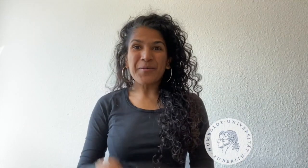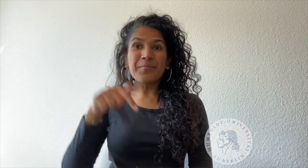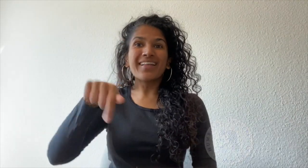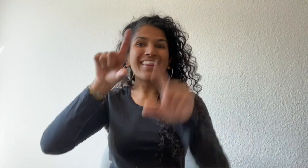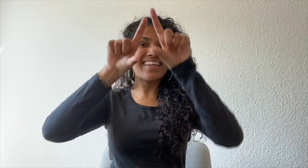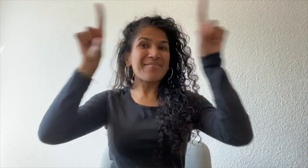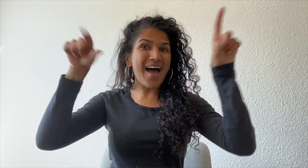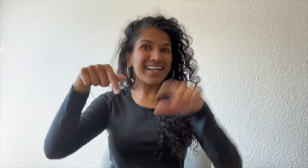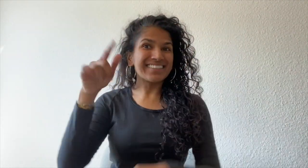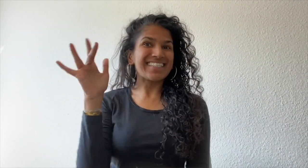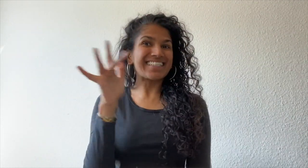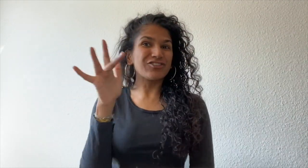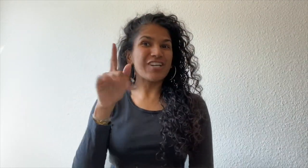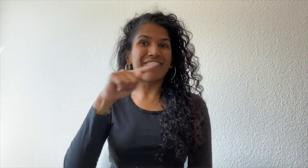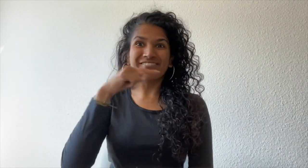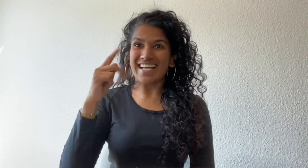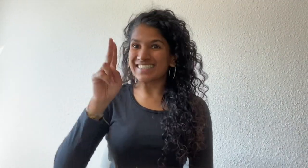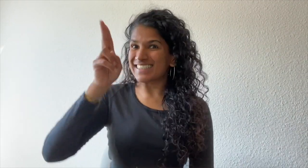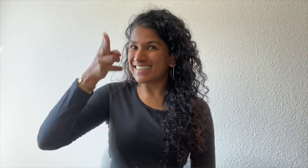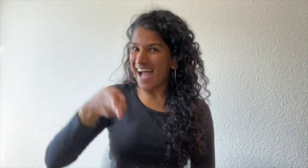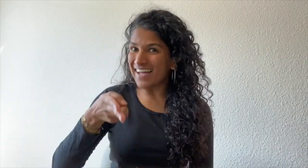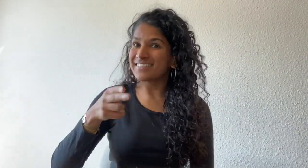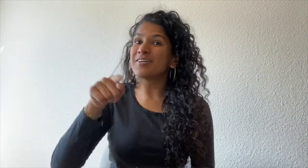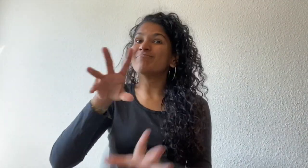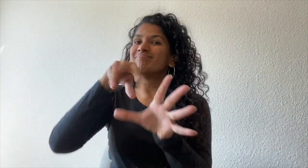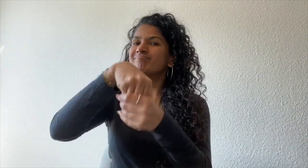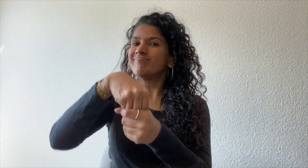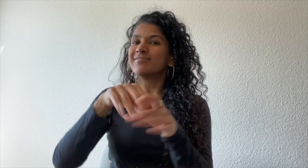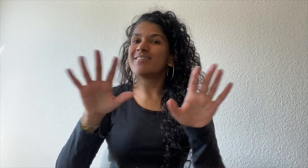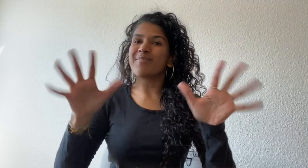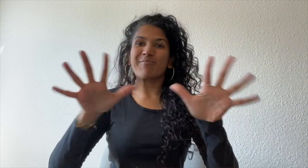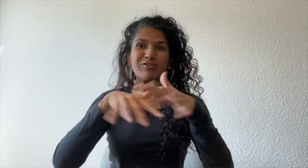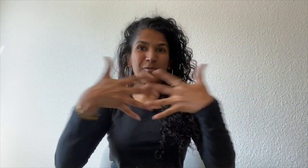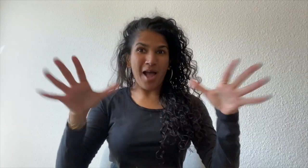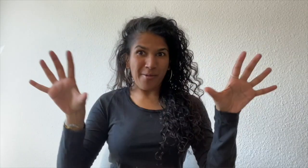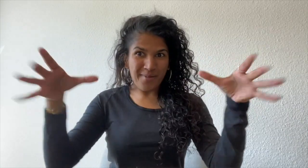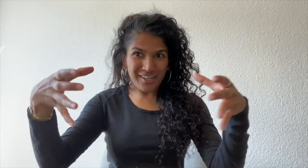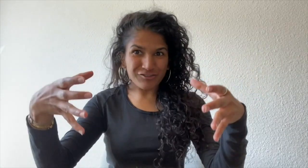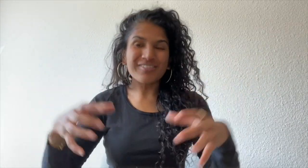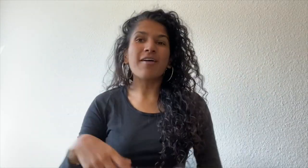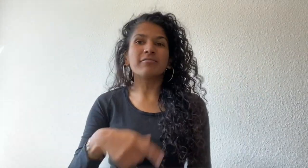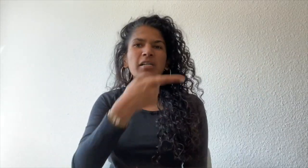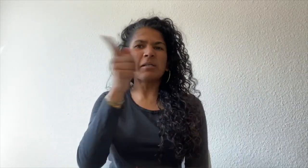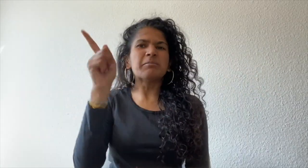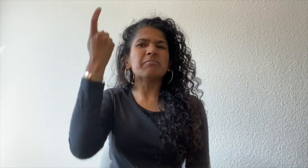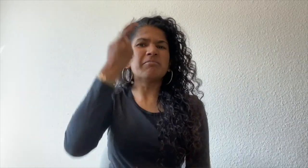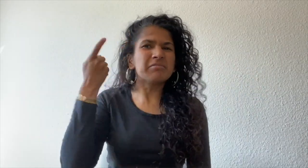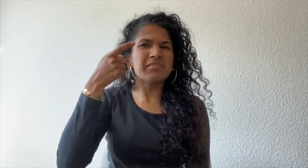Hallo, der Titel dieses Vortrages ist Kritisches Weißsein in der Gebärdensprachgemeinschaft.